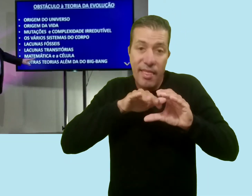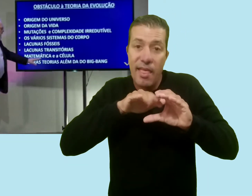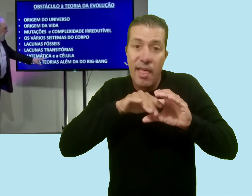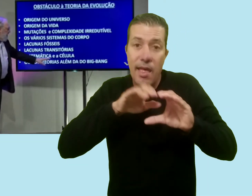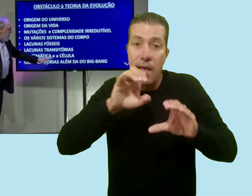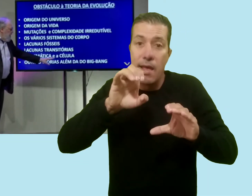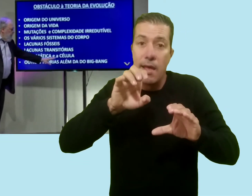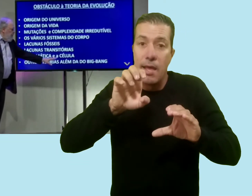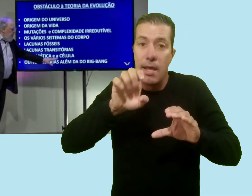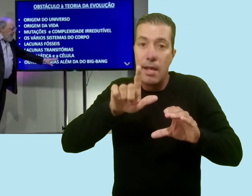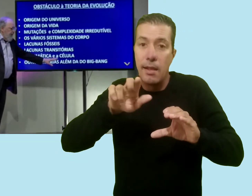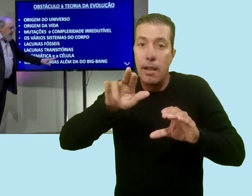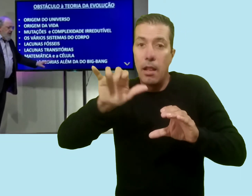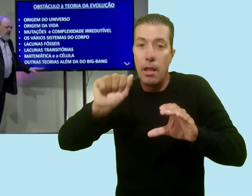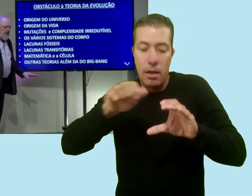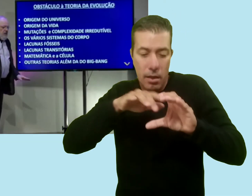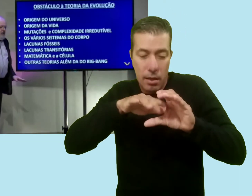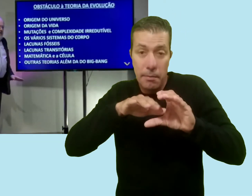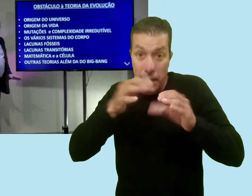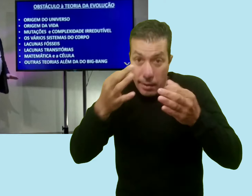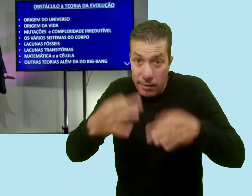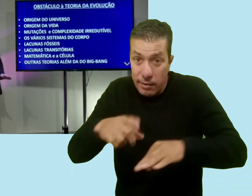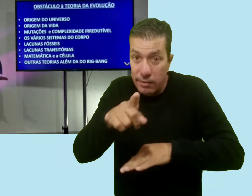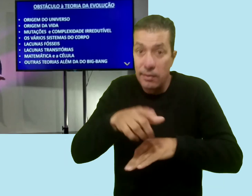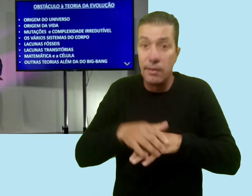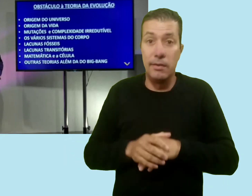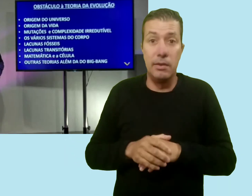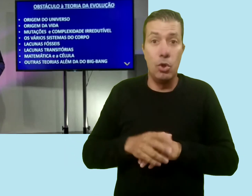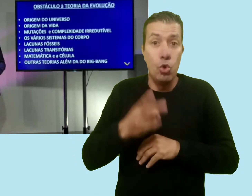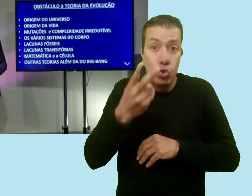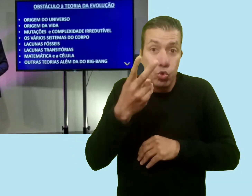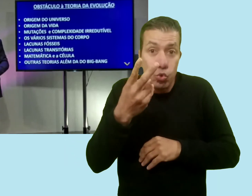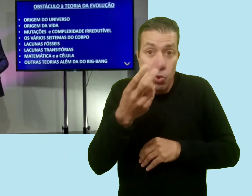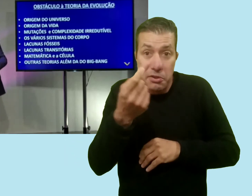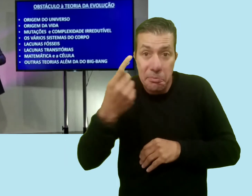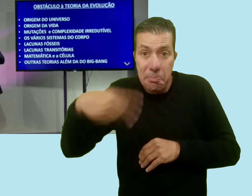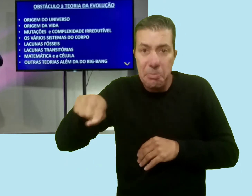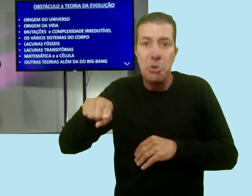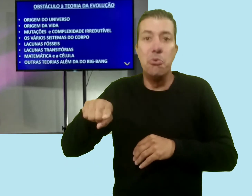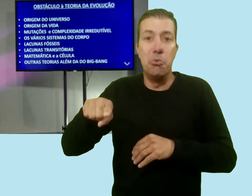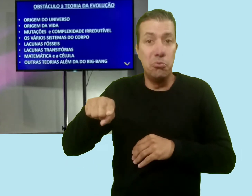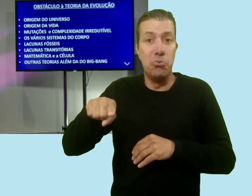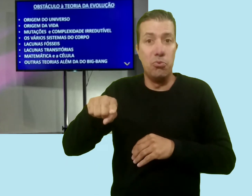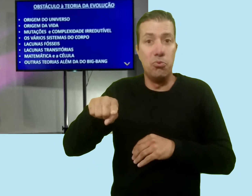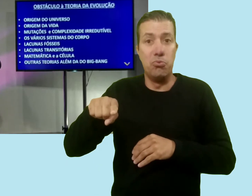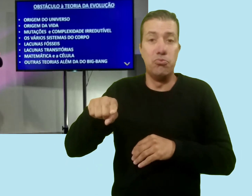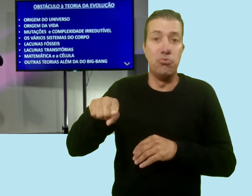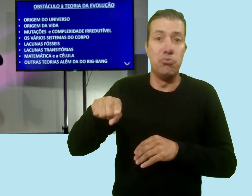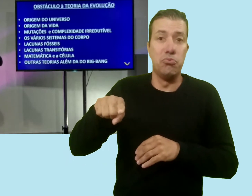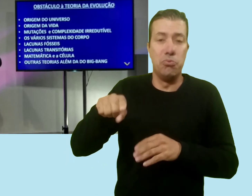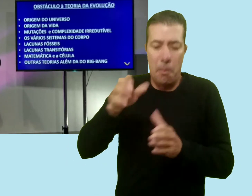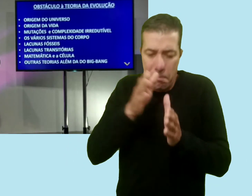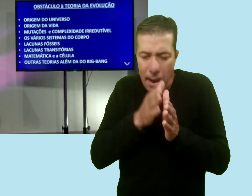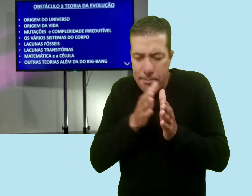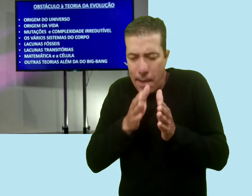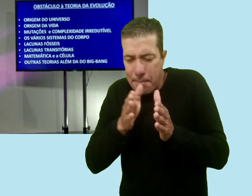a célula, para dar certo, com as suas 2.000 partes ser colocadas em